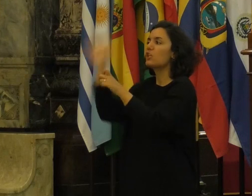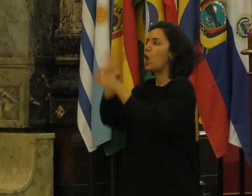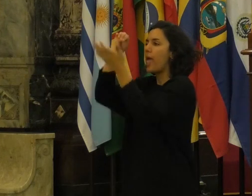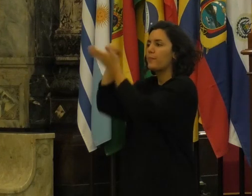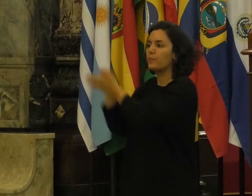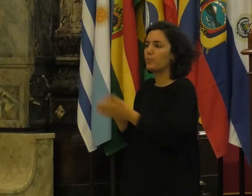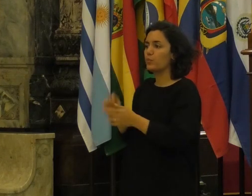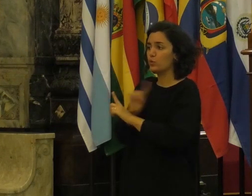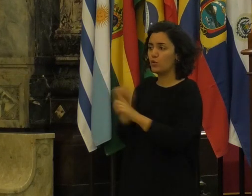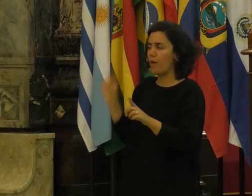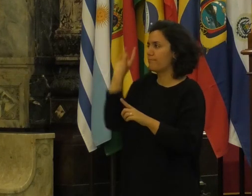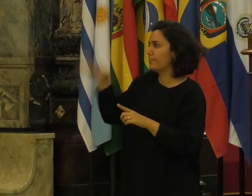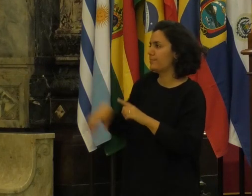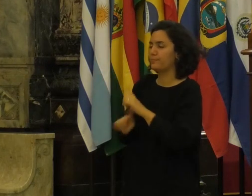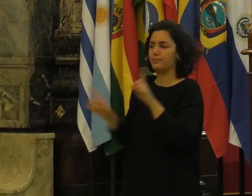disciplina, de la propia ciencia.